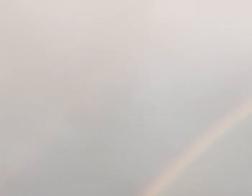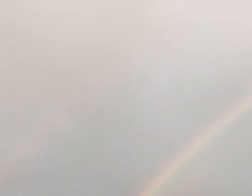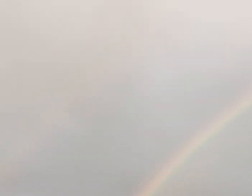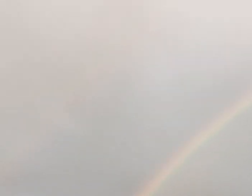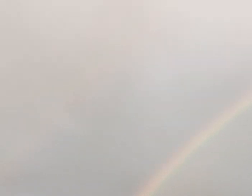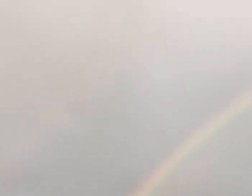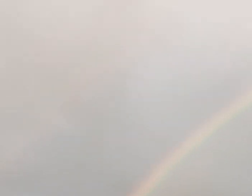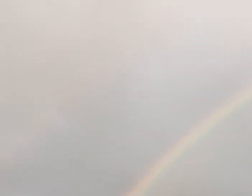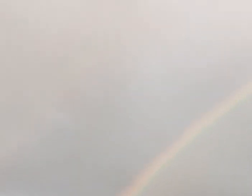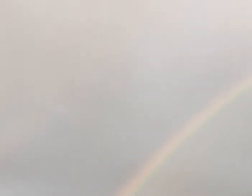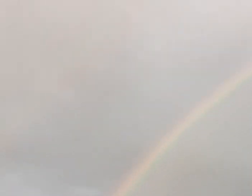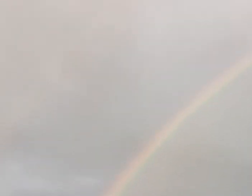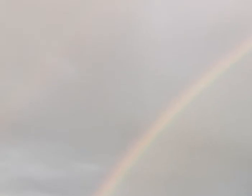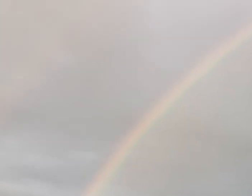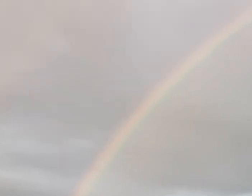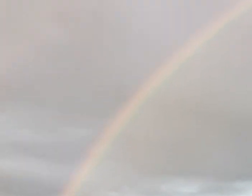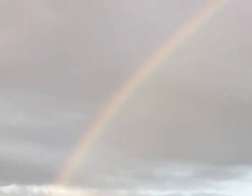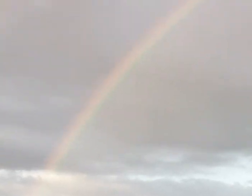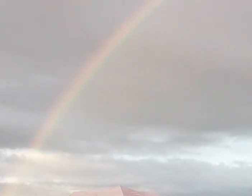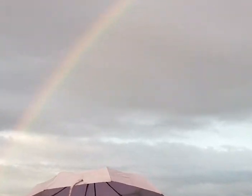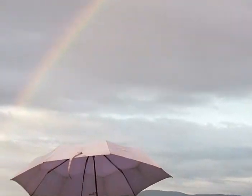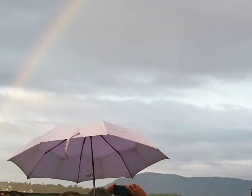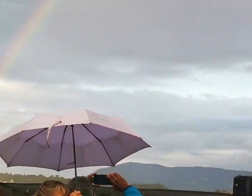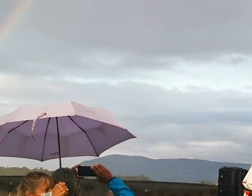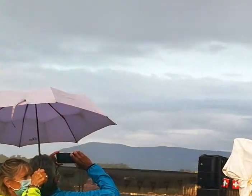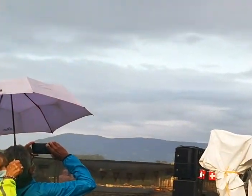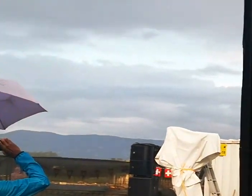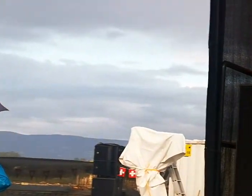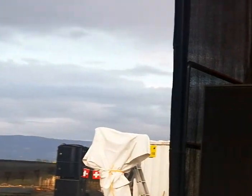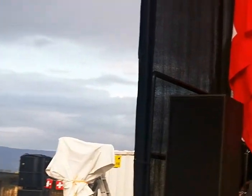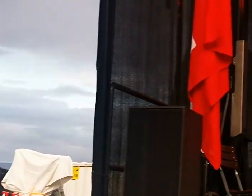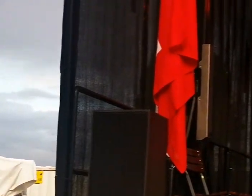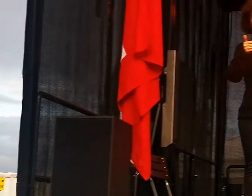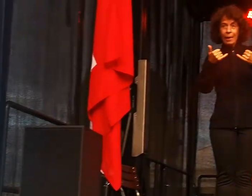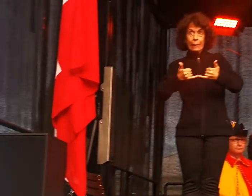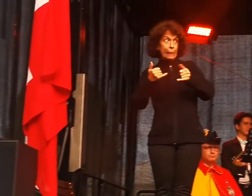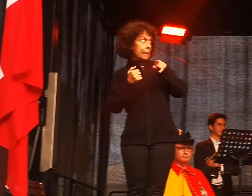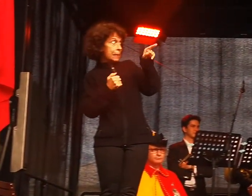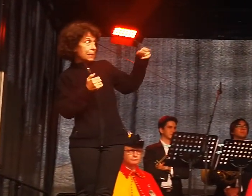que on a beaucoup de moulins sur le Rhône, à quelques centaines de mètres ici.